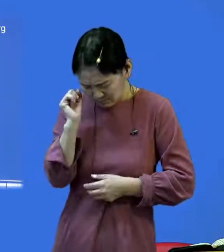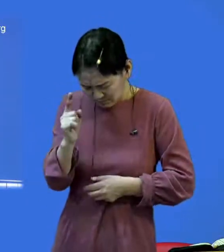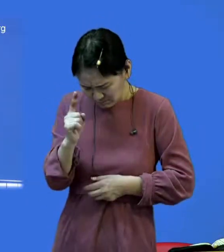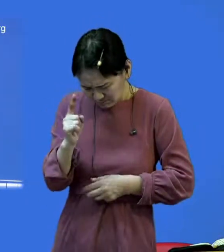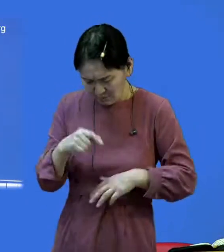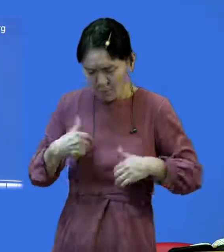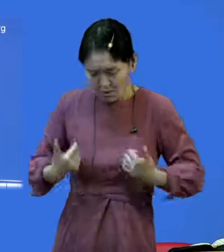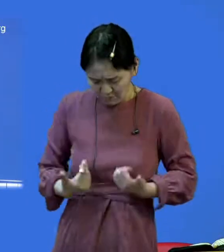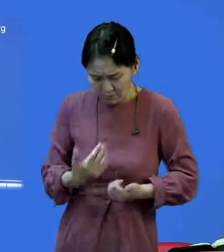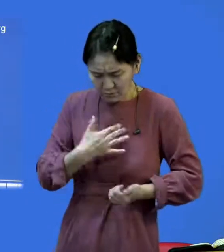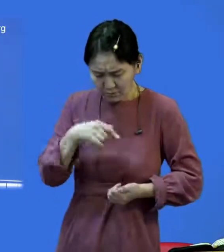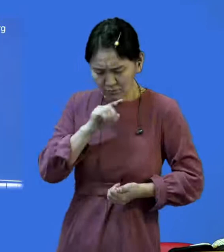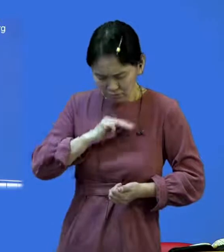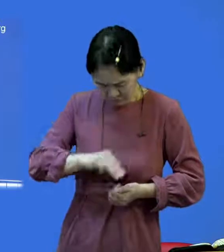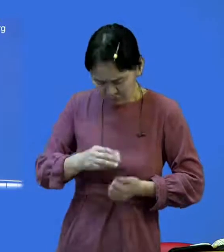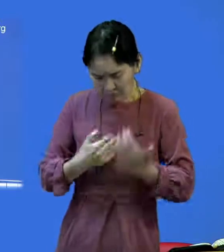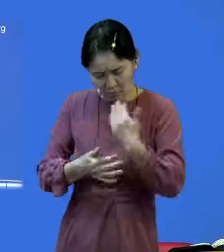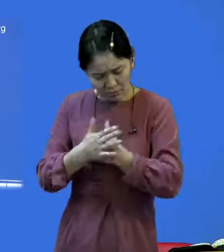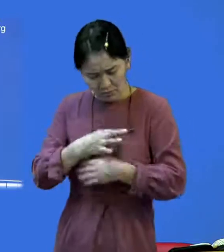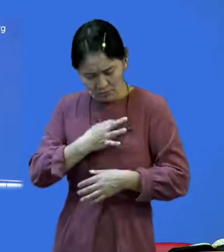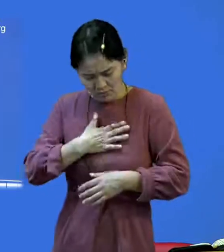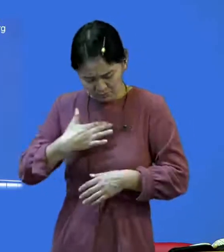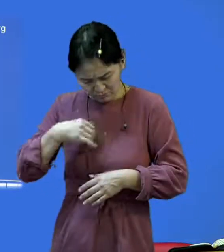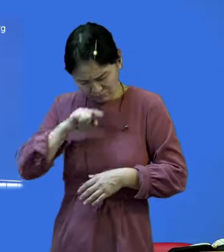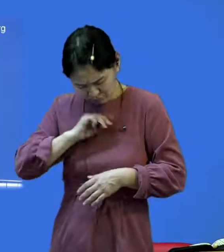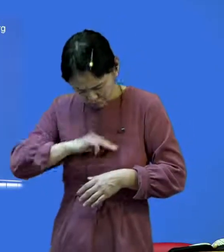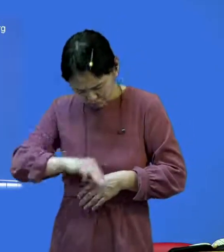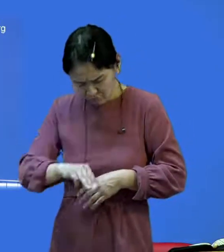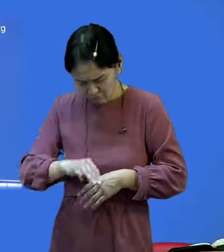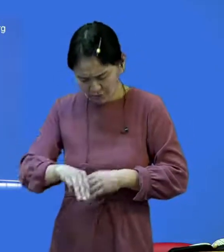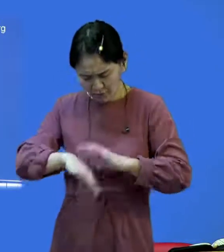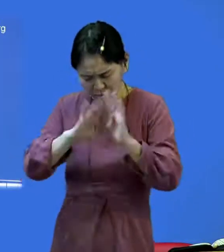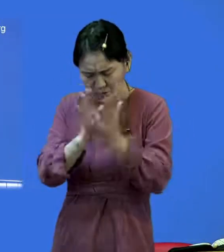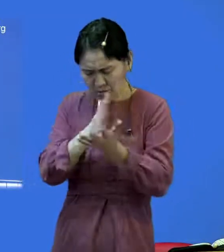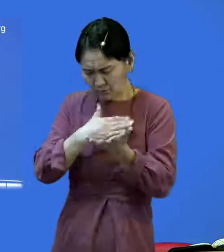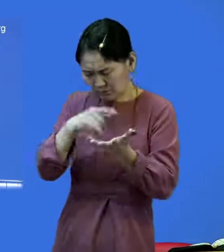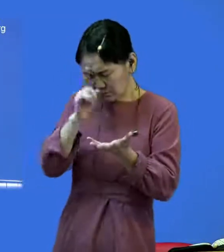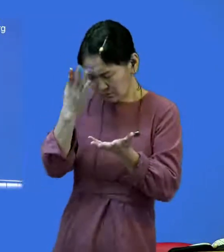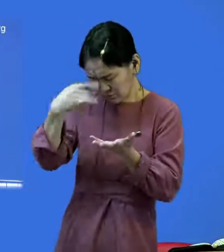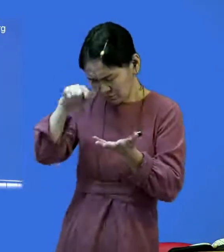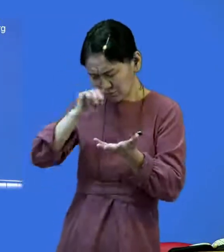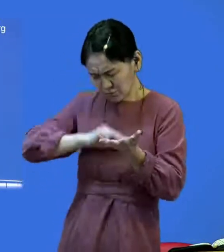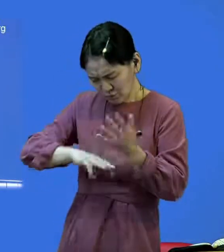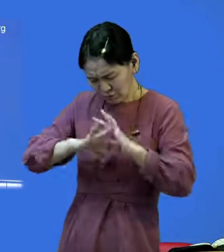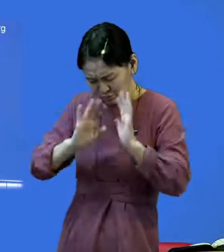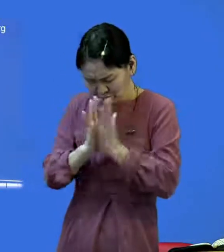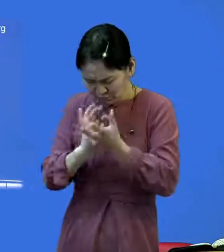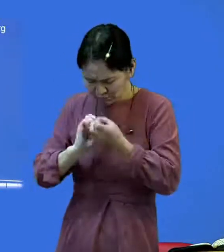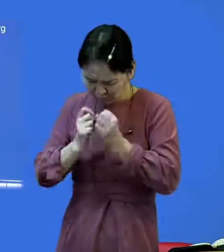амьдрсэн чиийсний төлөө өгсөн чиийсний төлөө бүх зүйлийг бурхан эзэн таны төлөө хийхийг хүсэж байна.